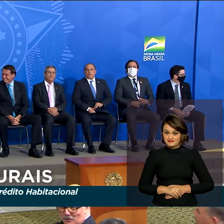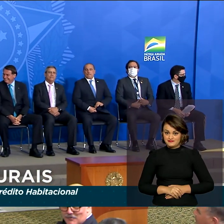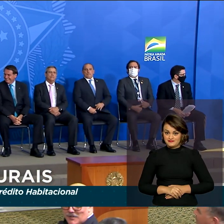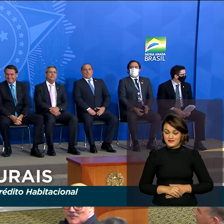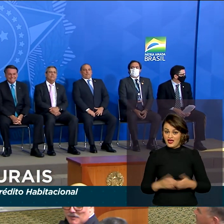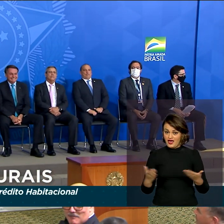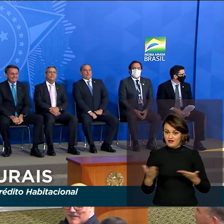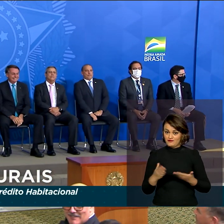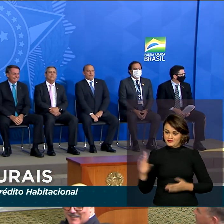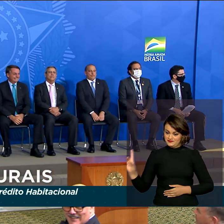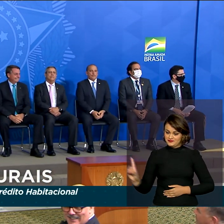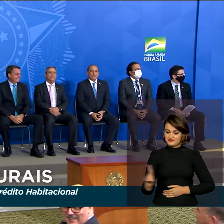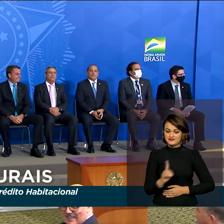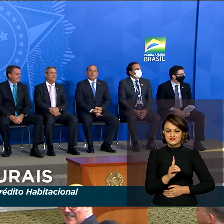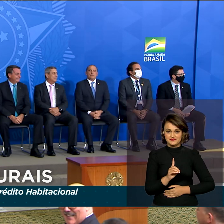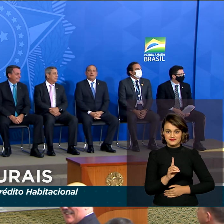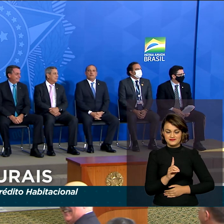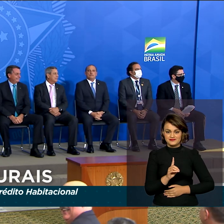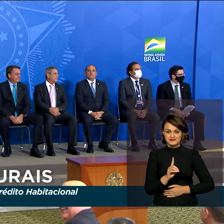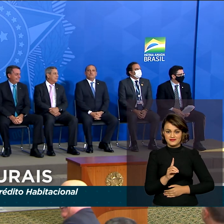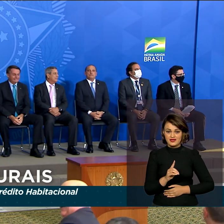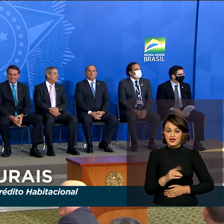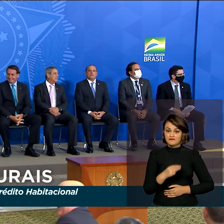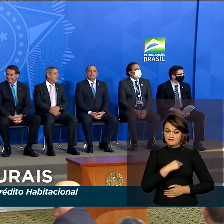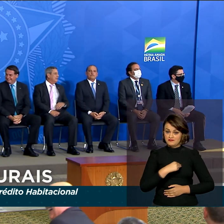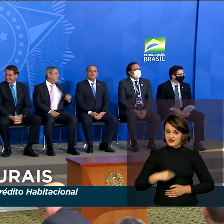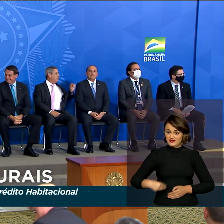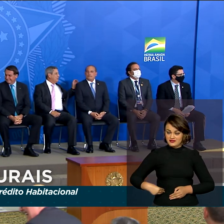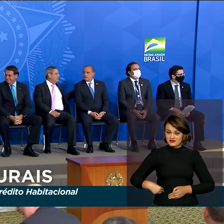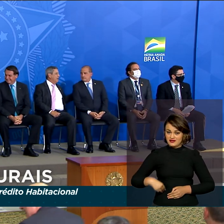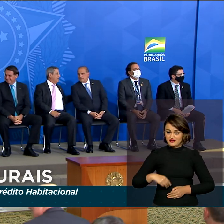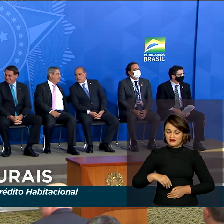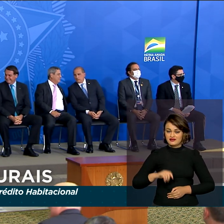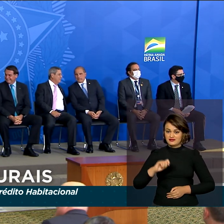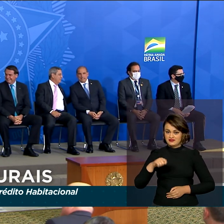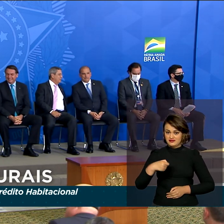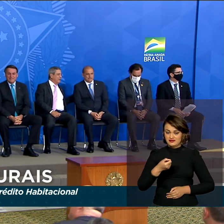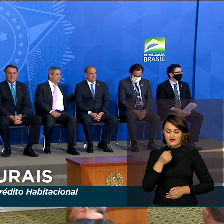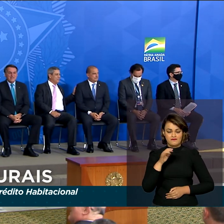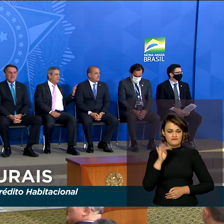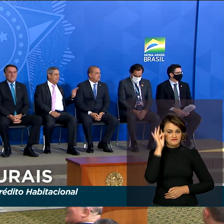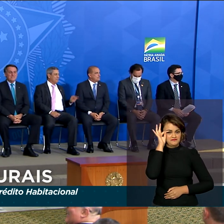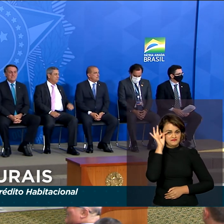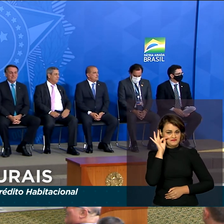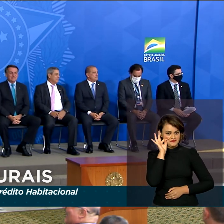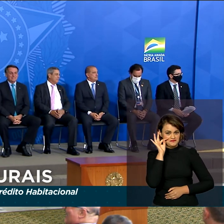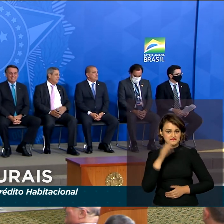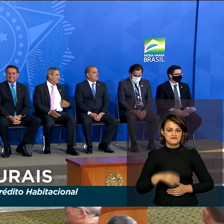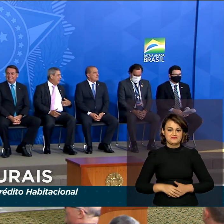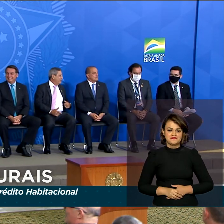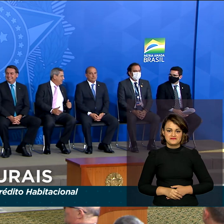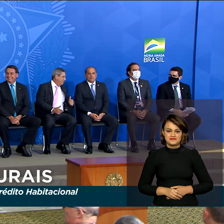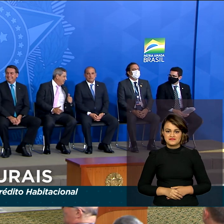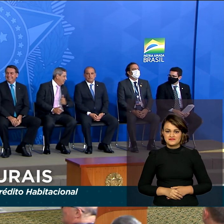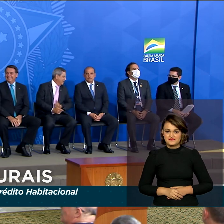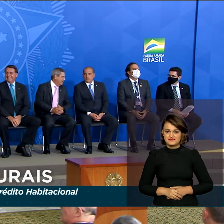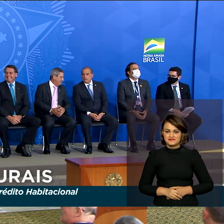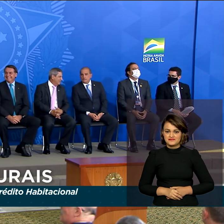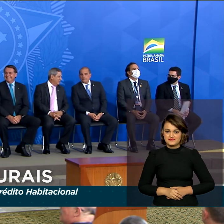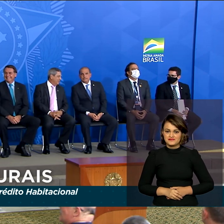Para uso da palavra, a ministra de Estado da Agricultura, Pecuária e Abastecimento, Tereza Cristina.